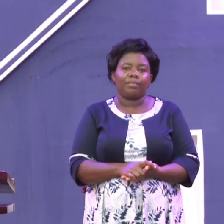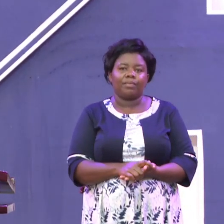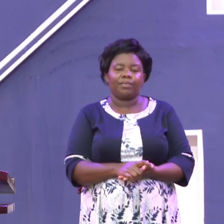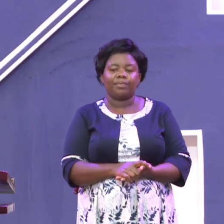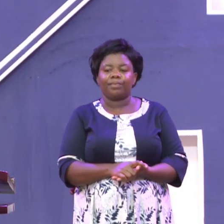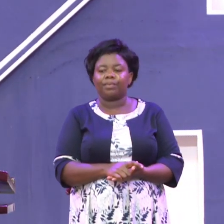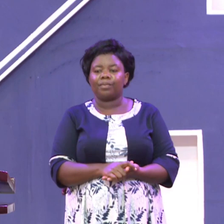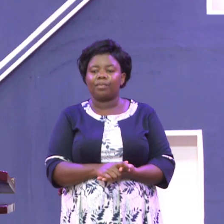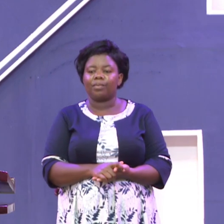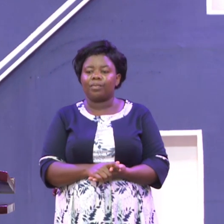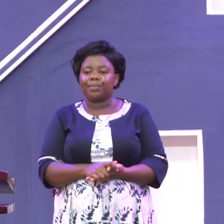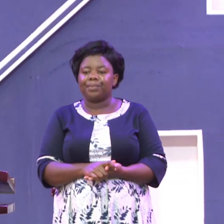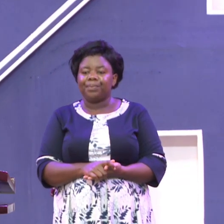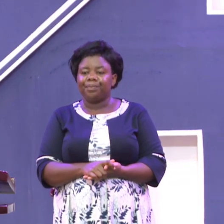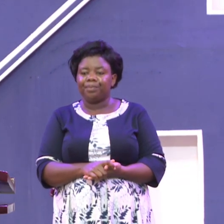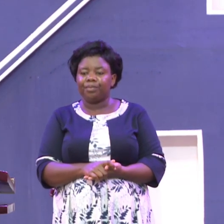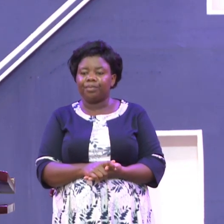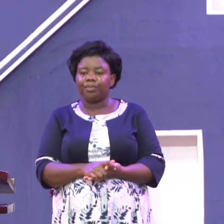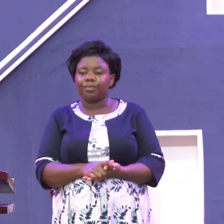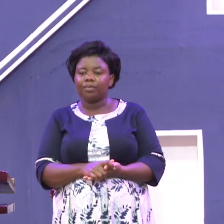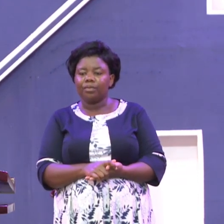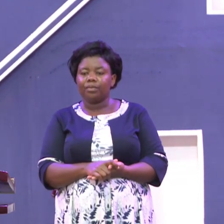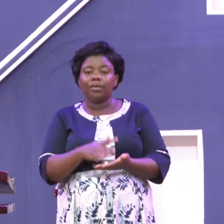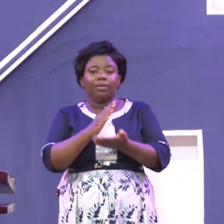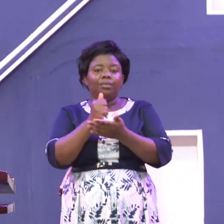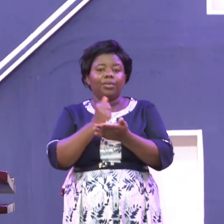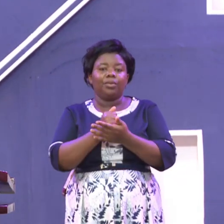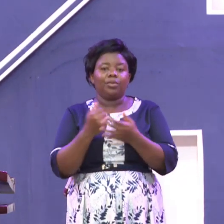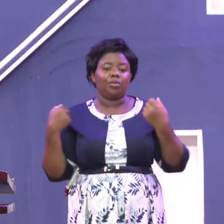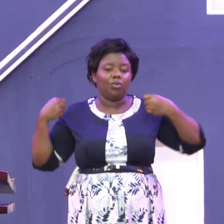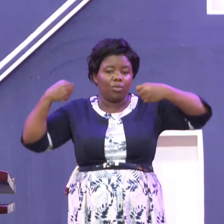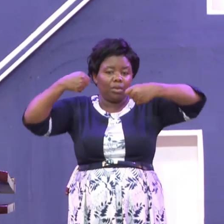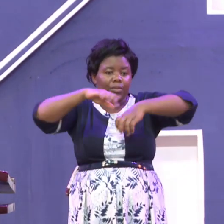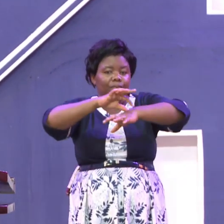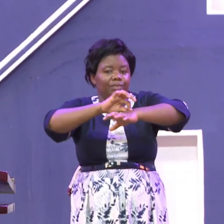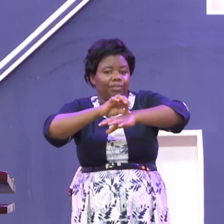Yesu emuyise omwana w'omuntu kubanga yayambala omubiri gw'omuntu okuyita mu